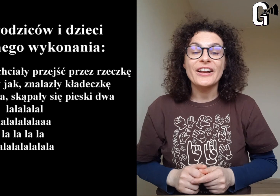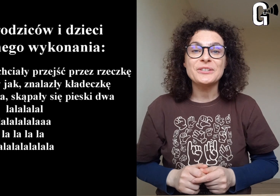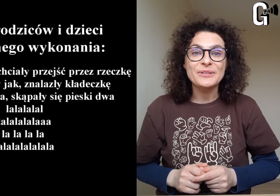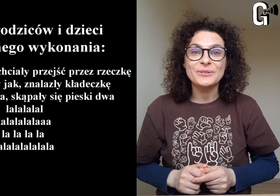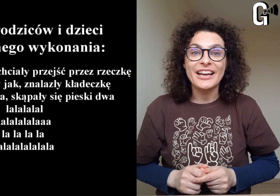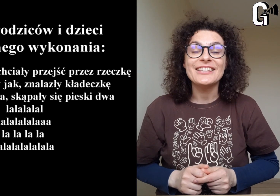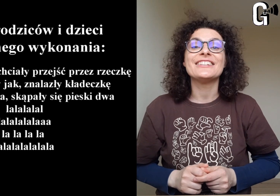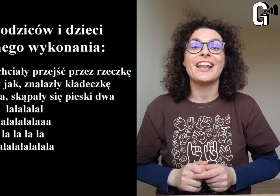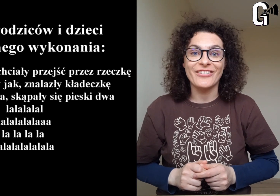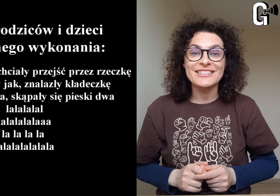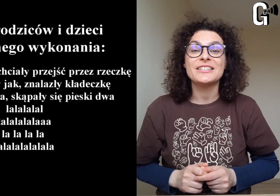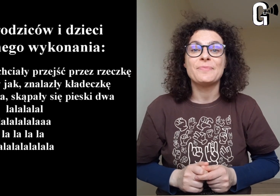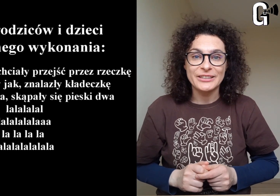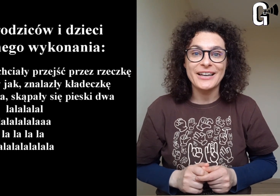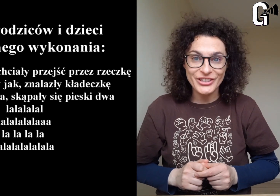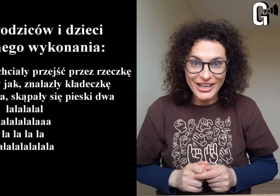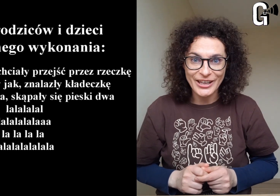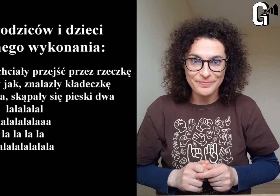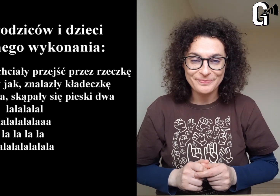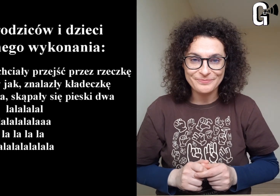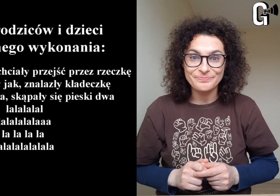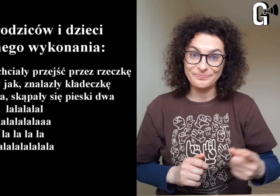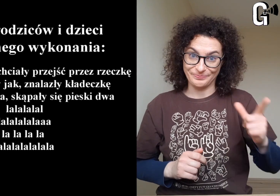Śpiewaliśmy tutaj dla Was z panem Andrzejem.